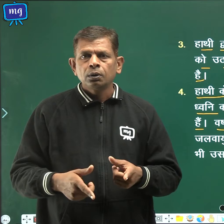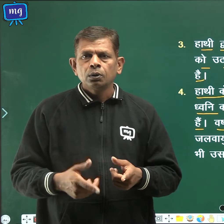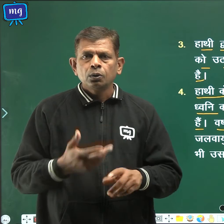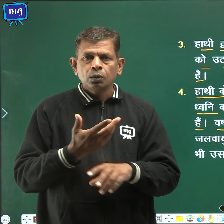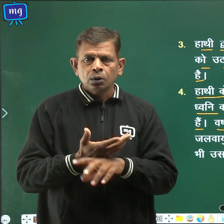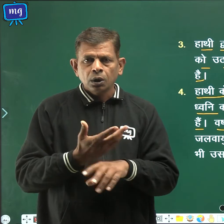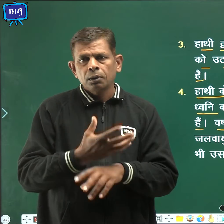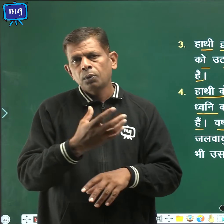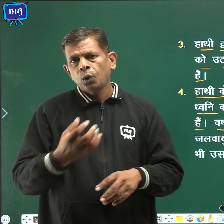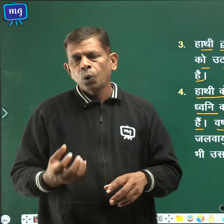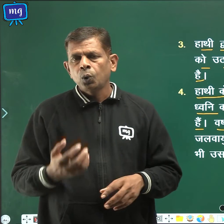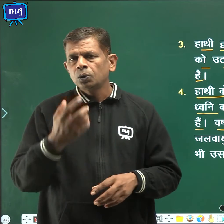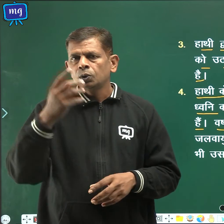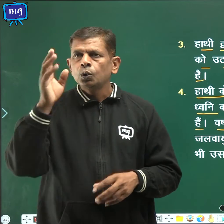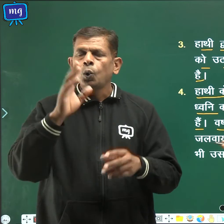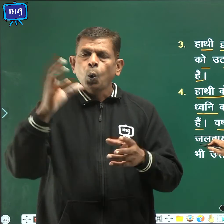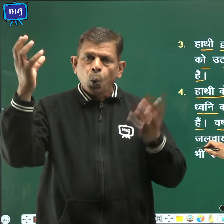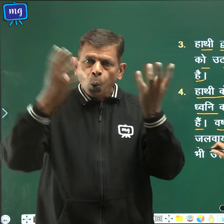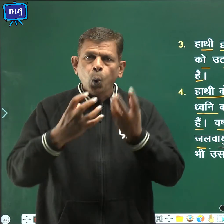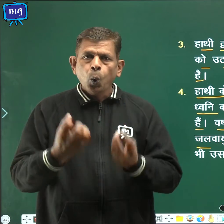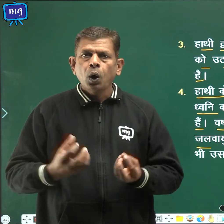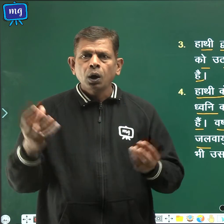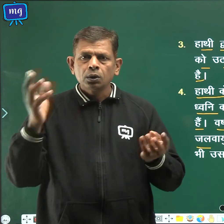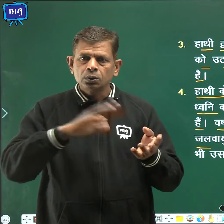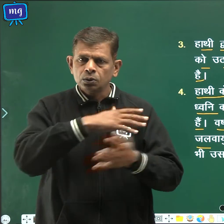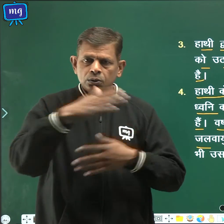गर्म और आर्द्र जलवायु में